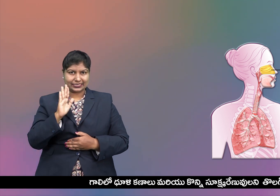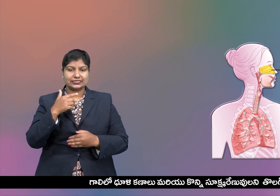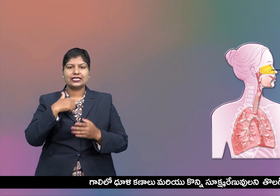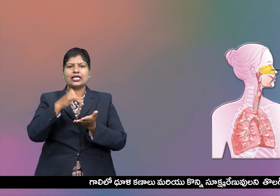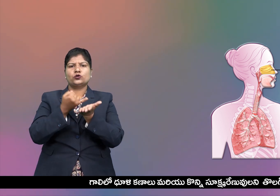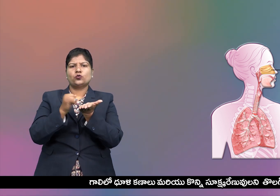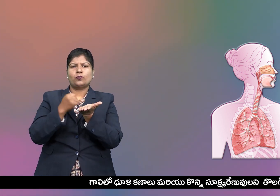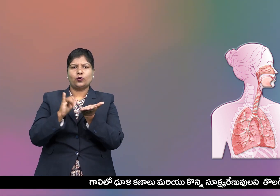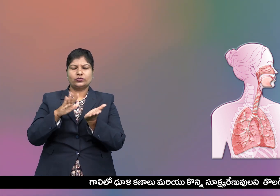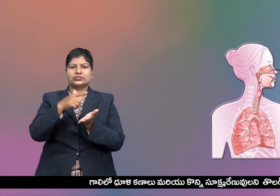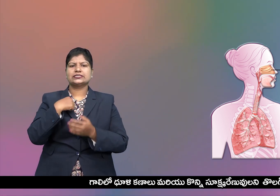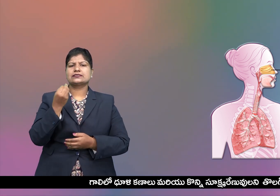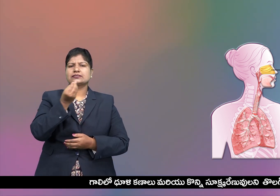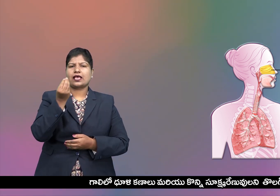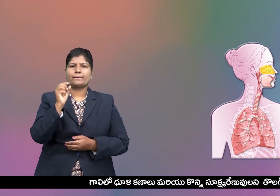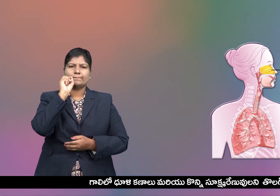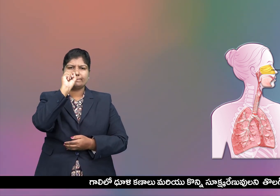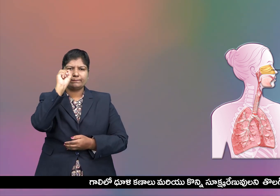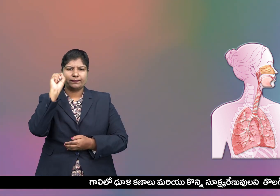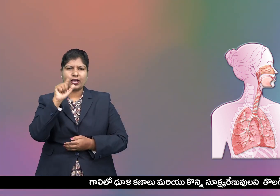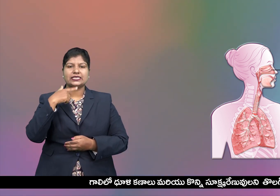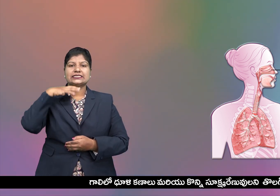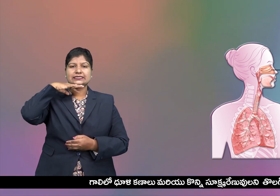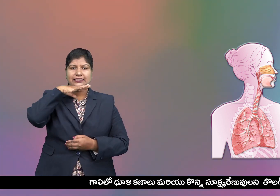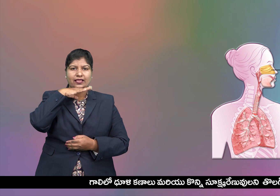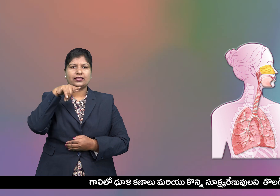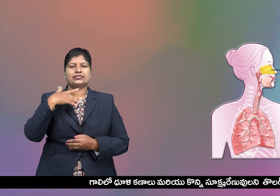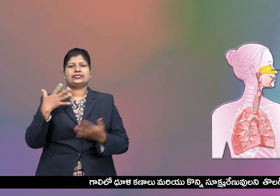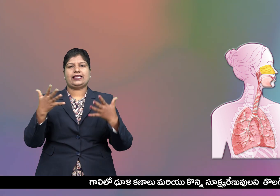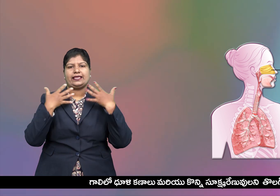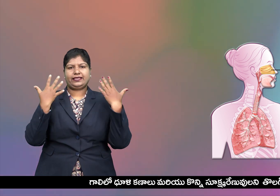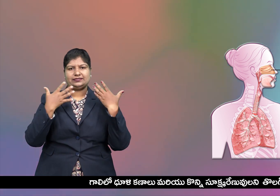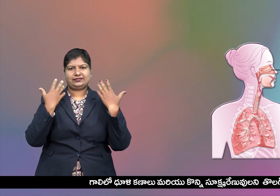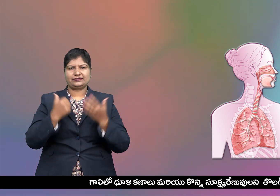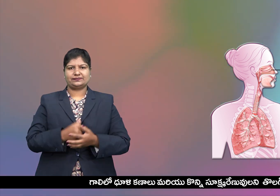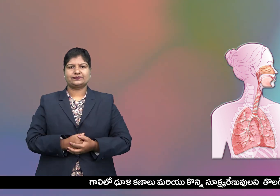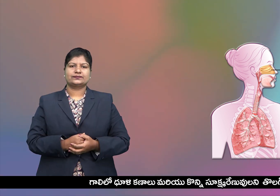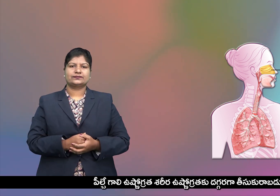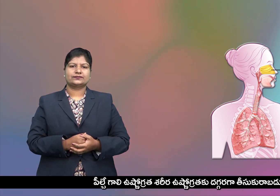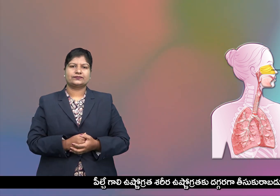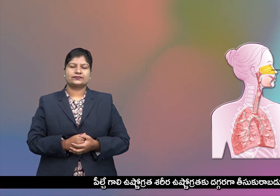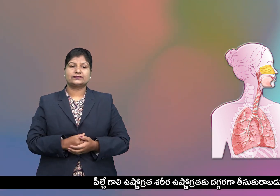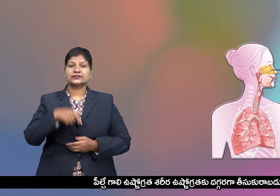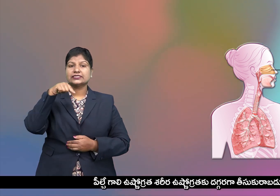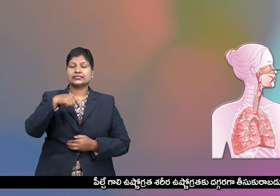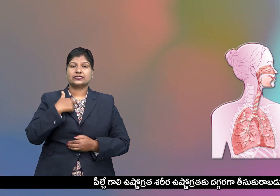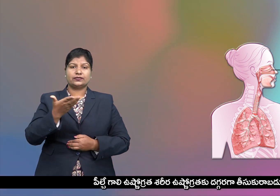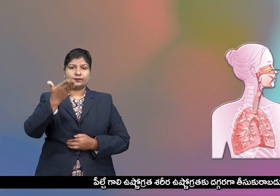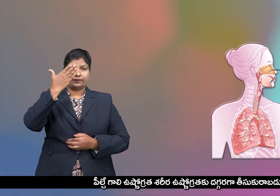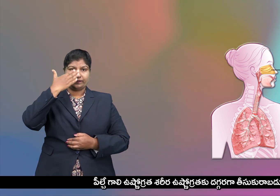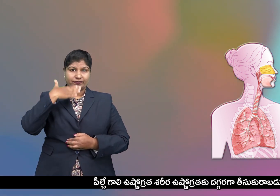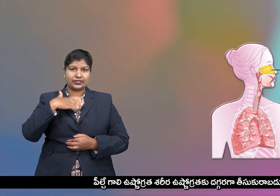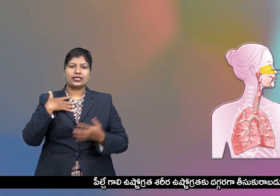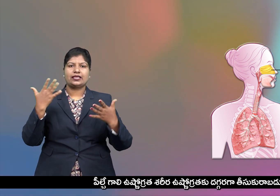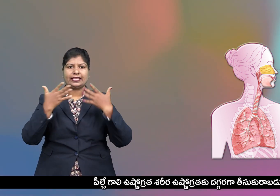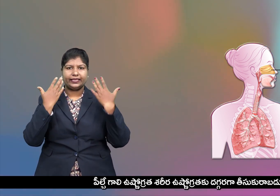గాలిలో ధూళి కణాలు మరియు కొన్ని సూక్ష్మ రేణువులని తొలగిస్తుంది. పీల్చే గాలి